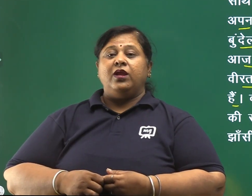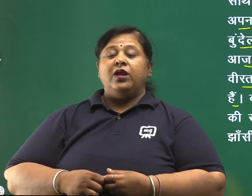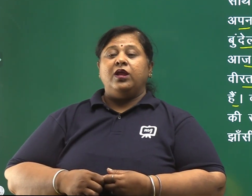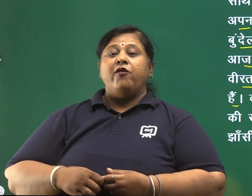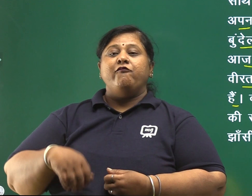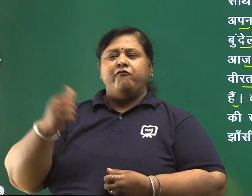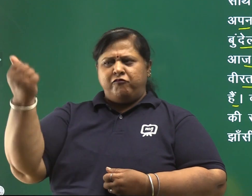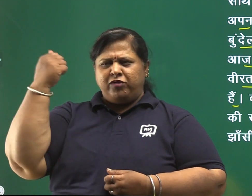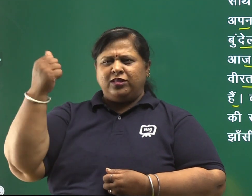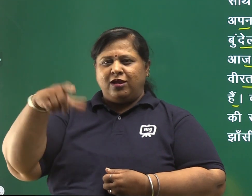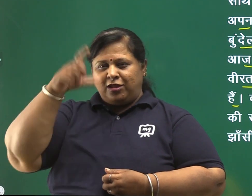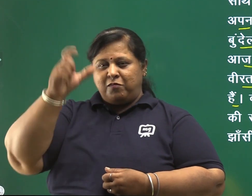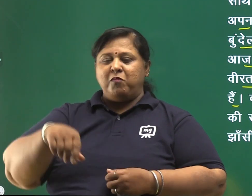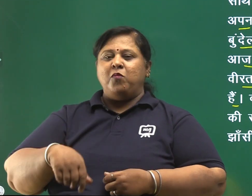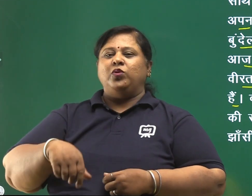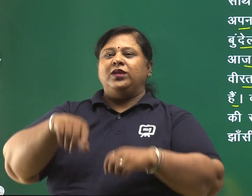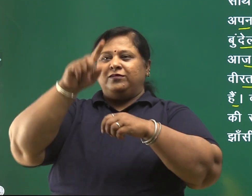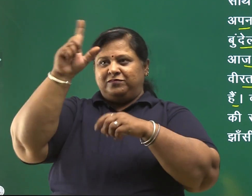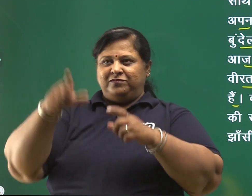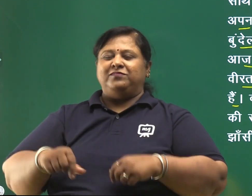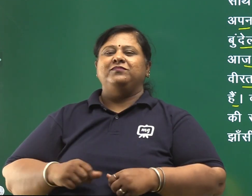वीरता की मूर्ति